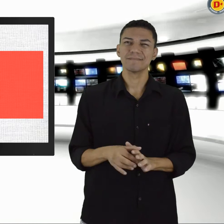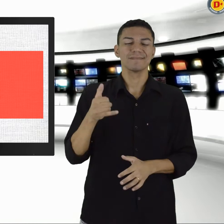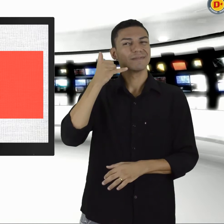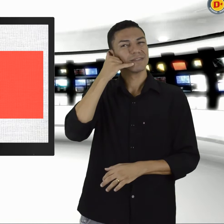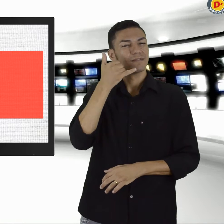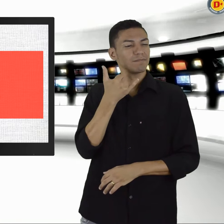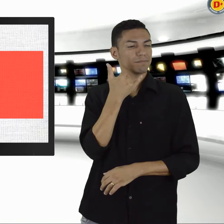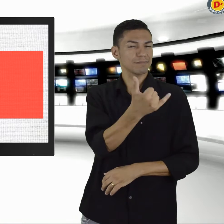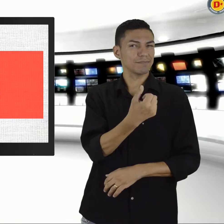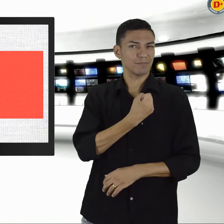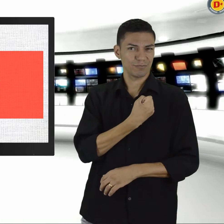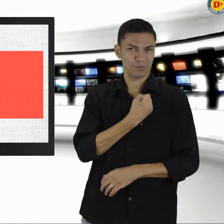11 3803